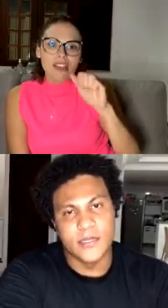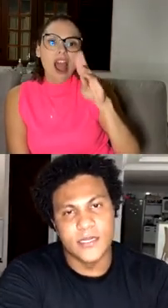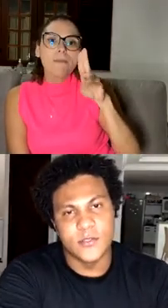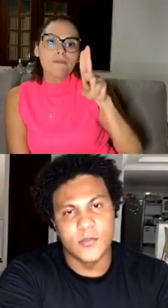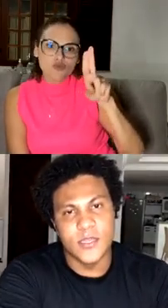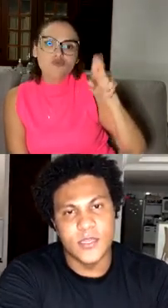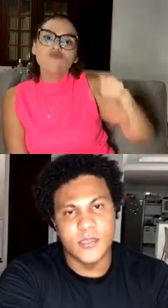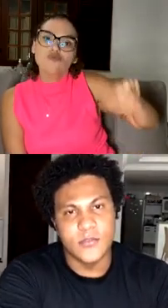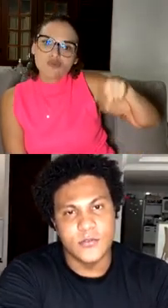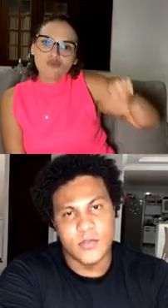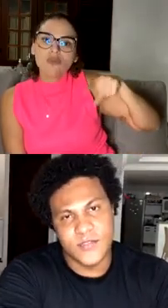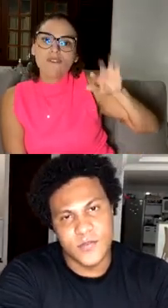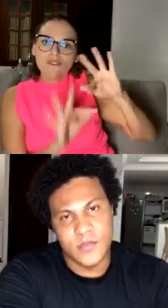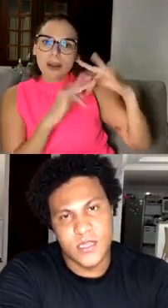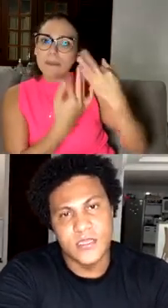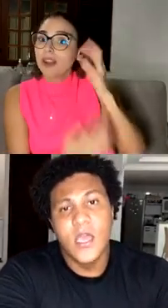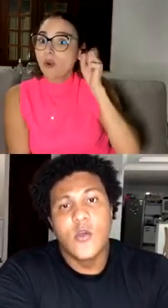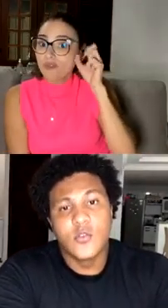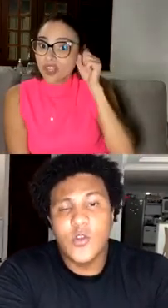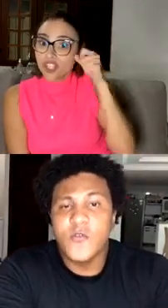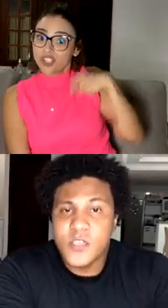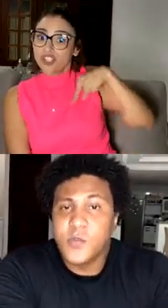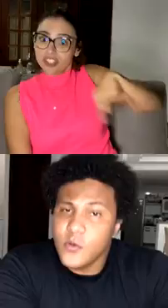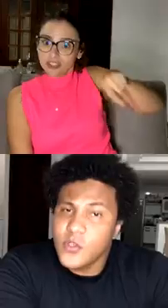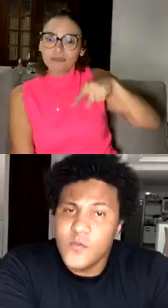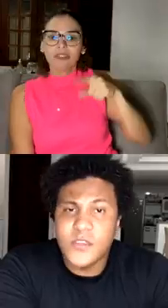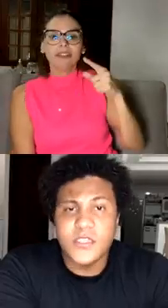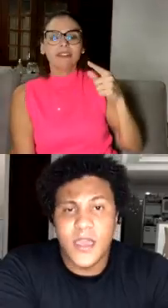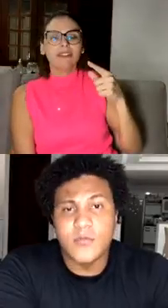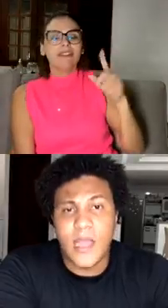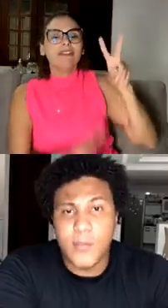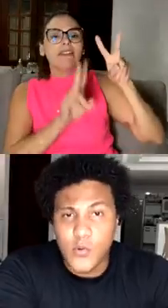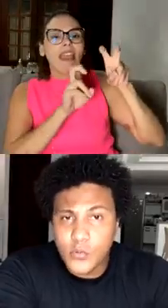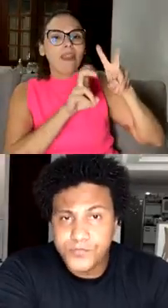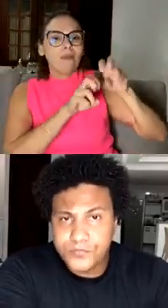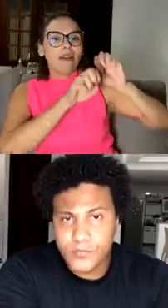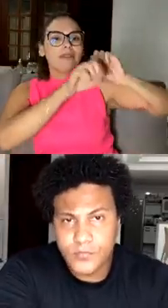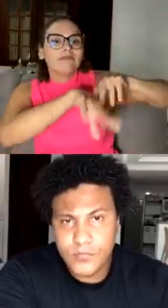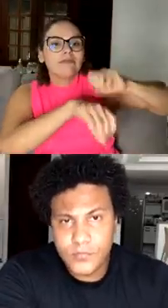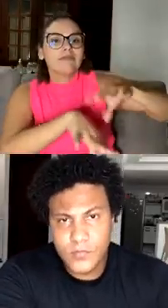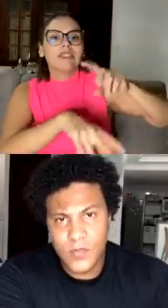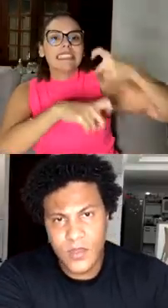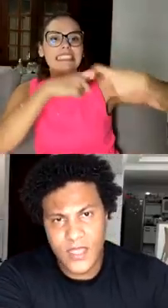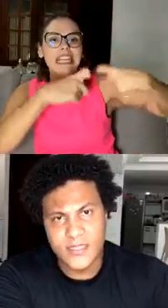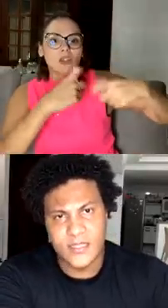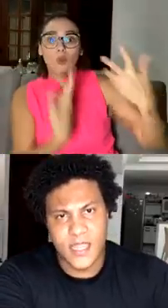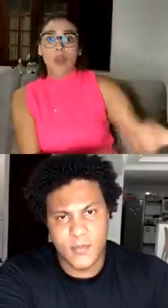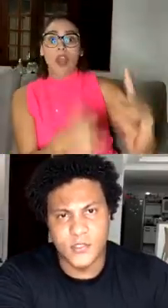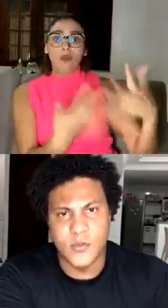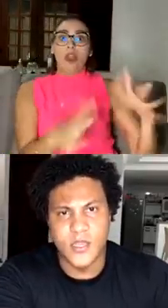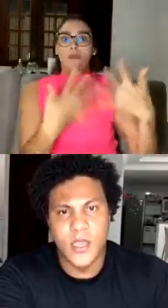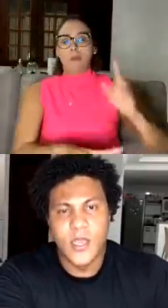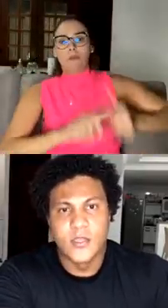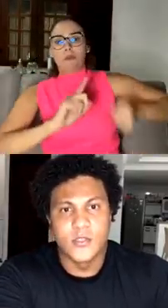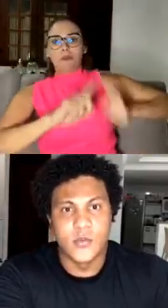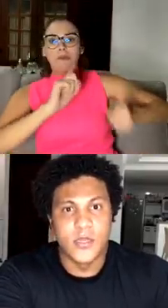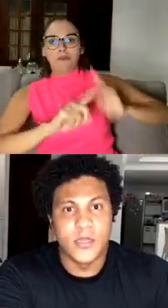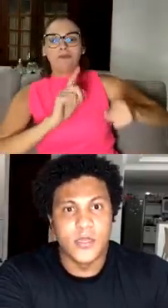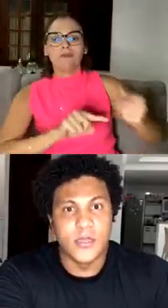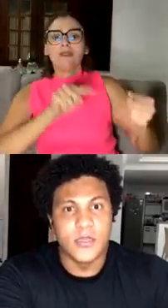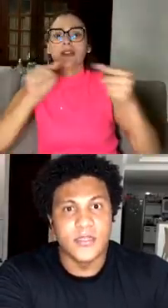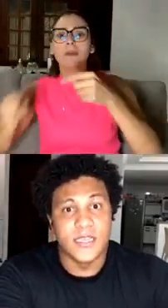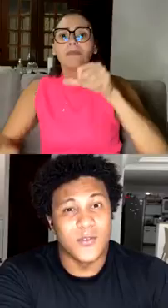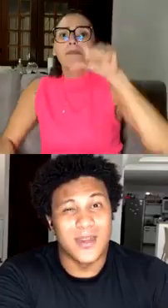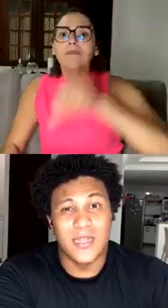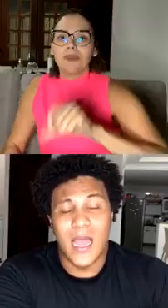falam, né, sobre isso, as famílias. Os ouvintes já é um tabu, né, esse tema